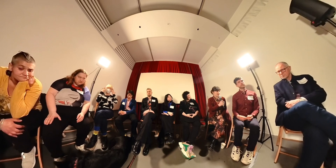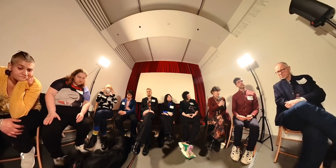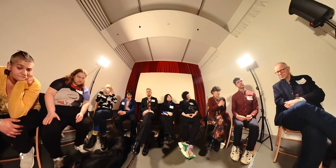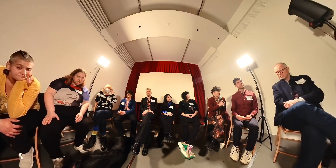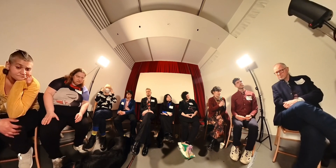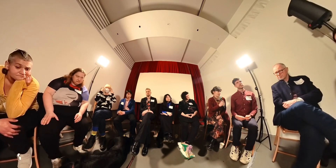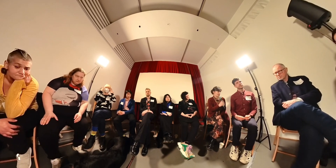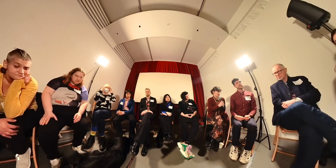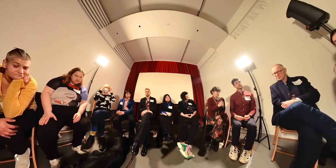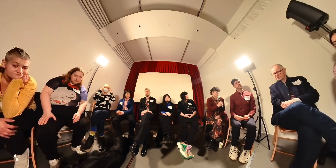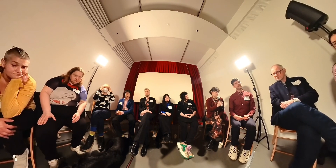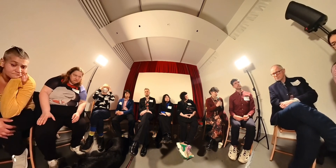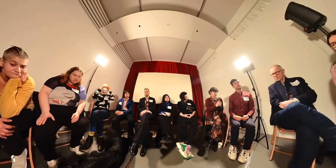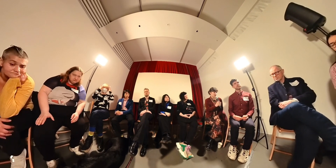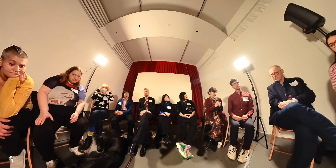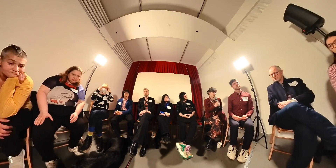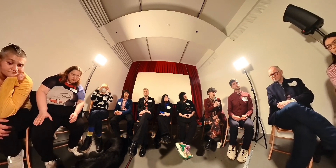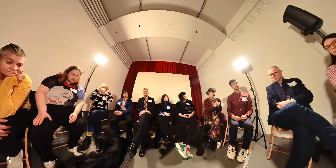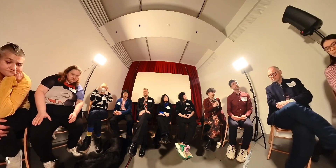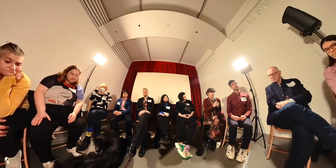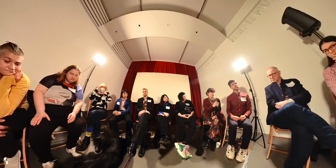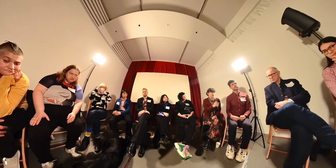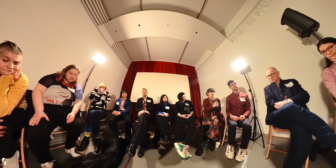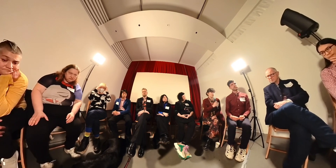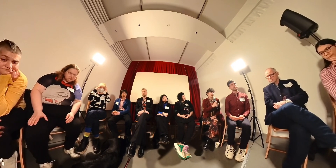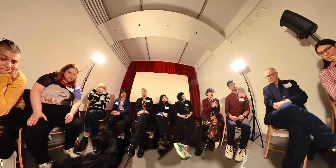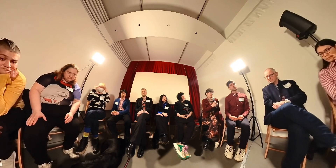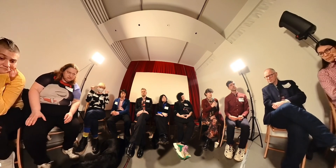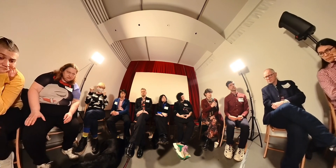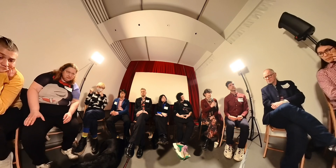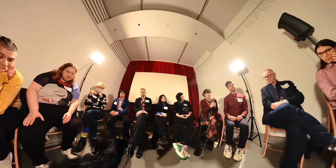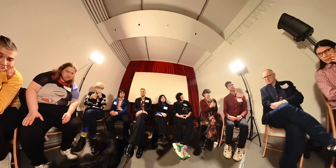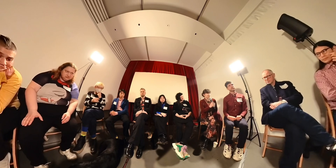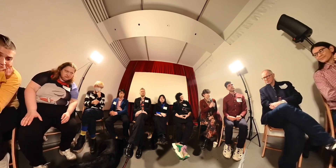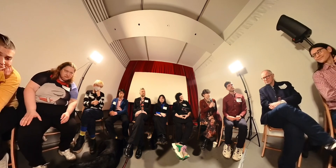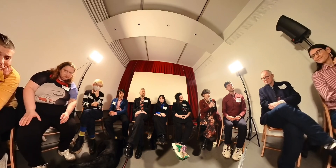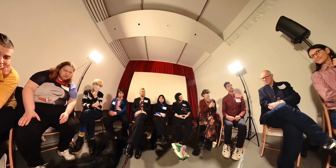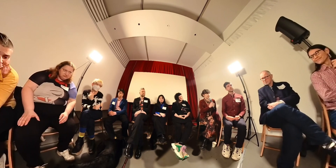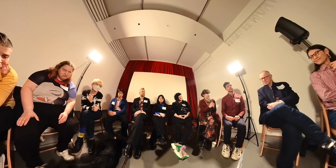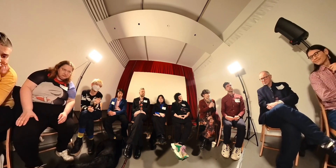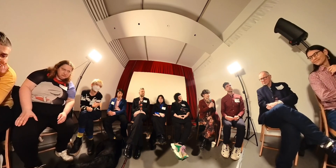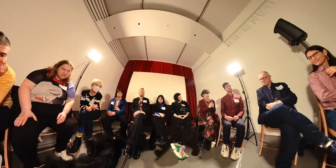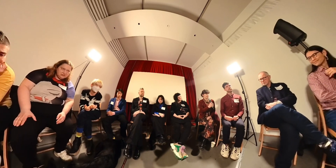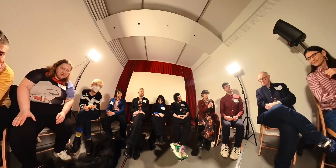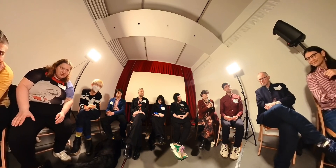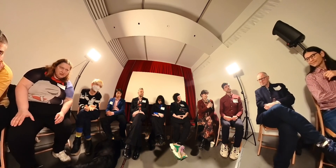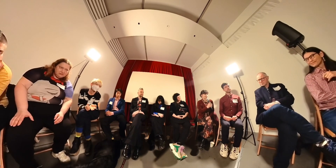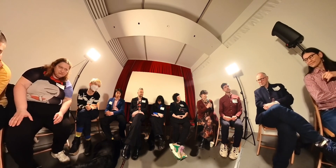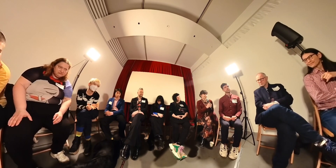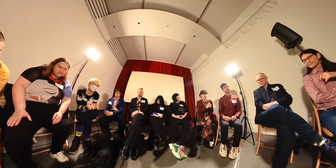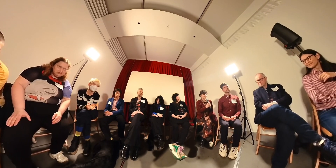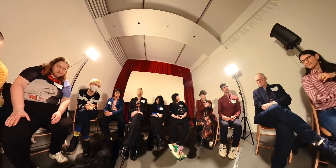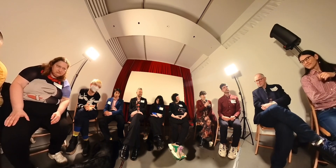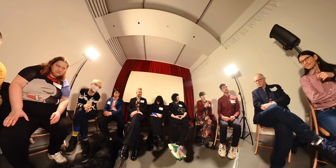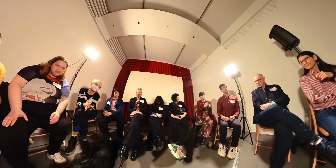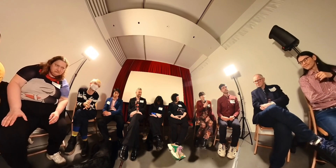protože Mac i Alena Terezie my byli sympatičtí a přišla mi škoda už se dál